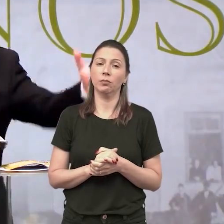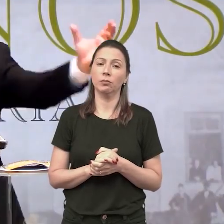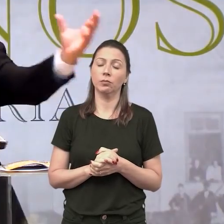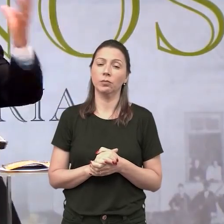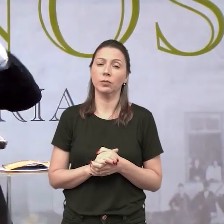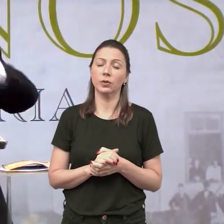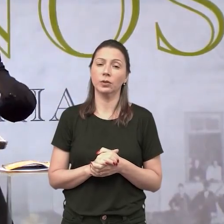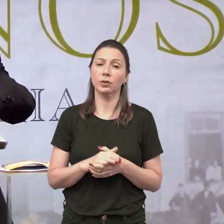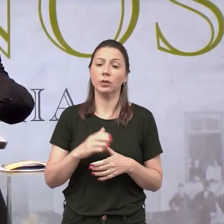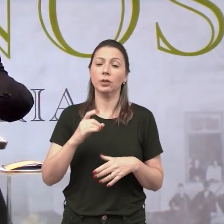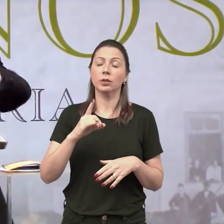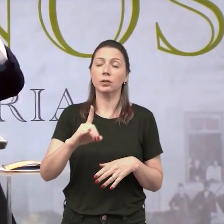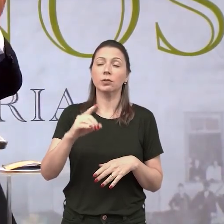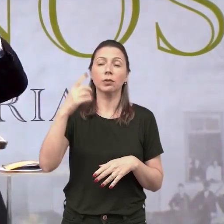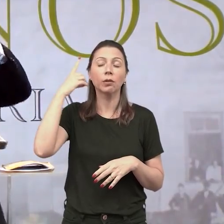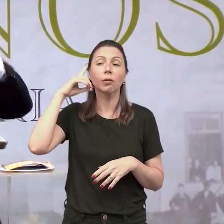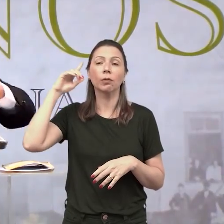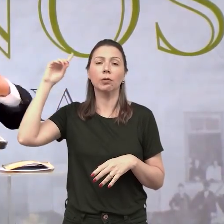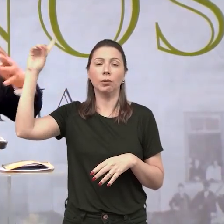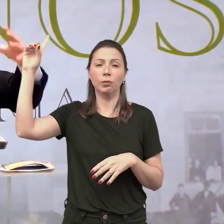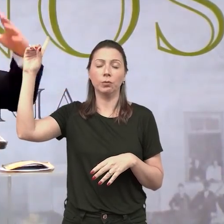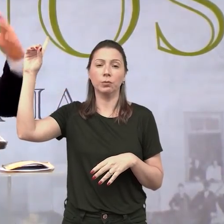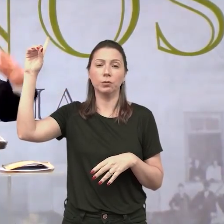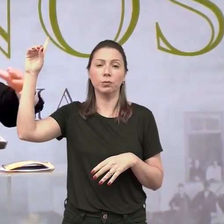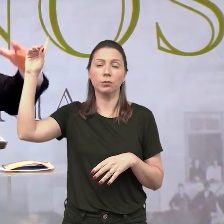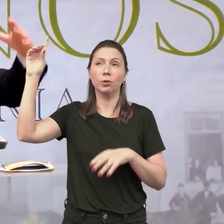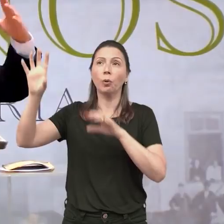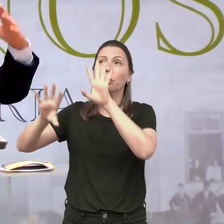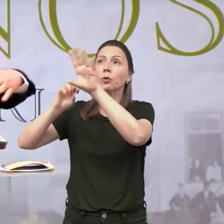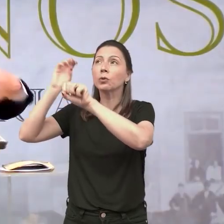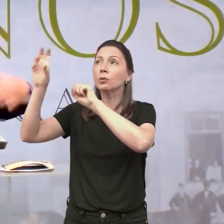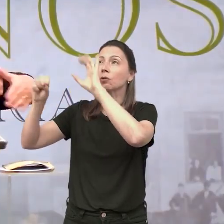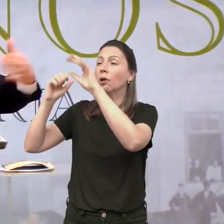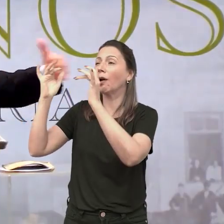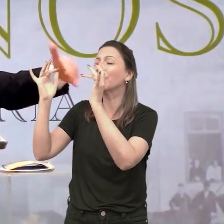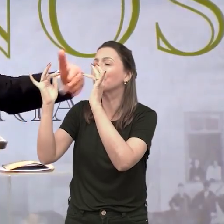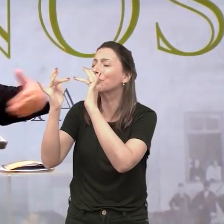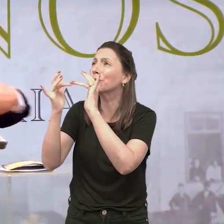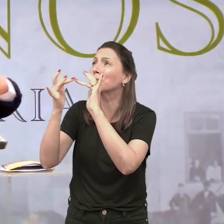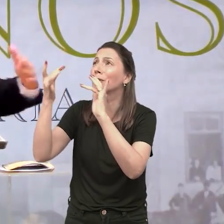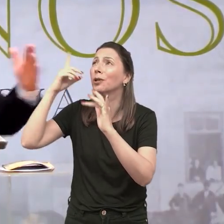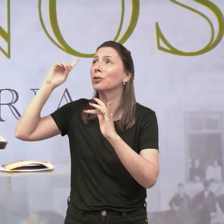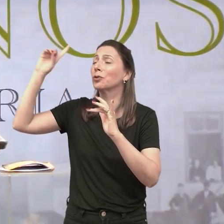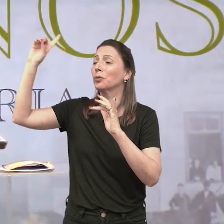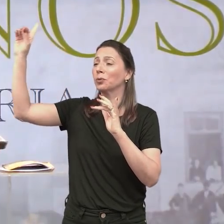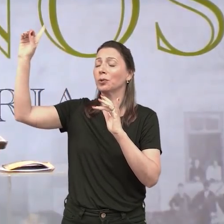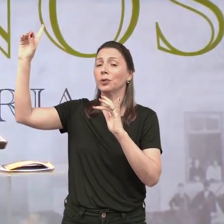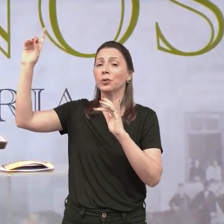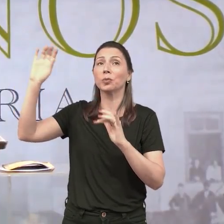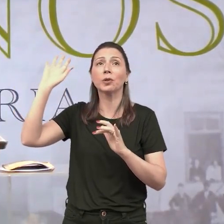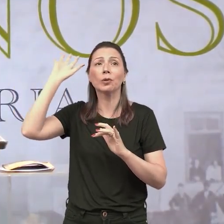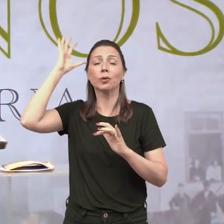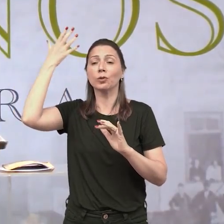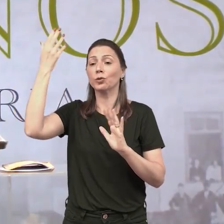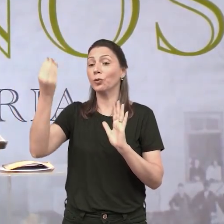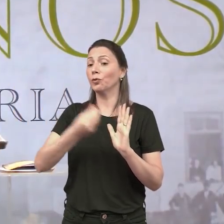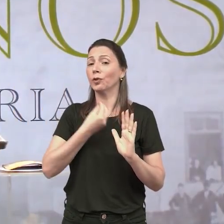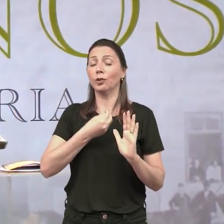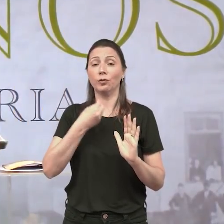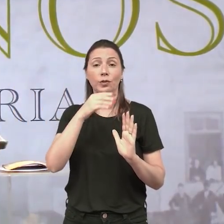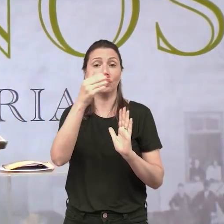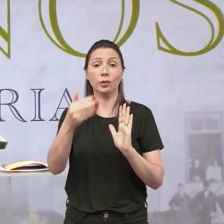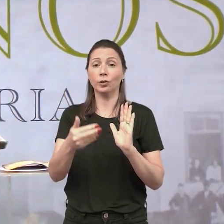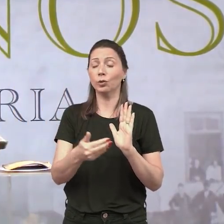Se você levar Deus, e se você buscar Deus, intimidade de Deus, para todas as decisões da sua vida,